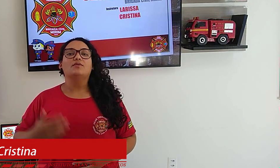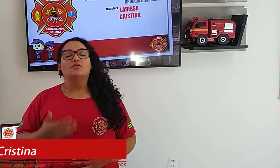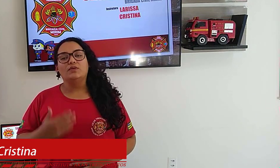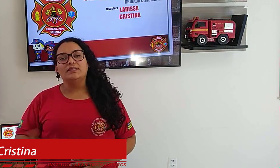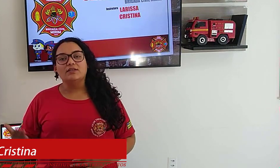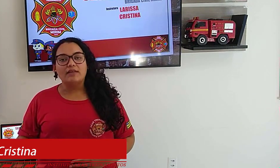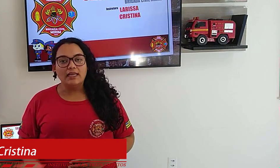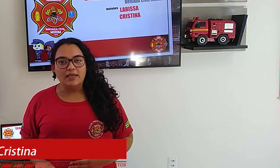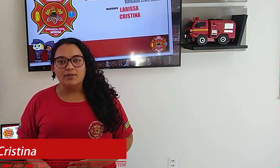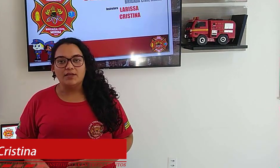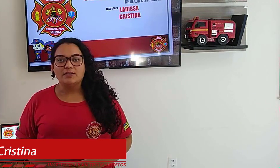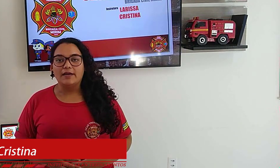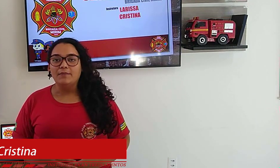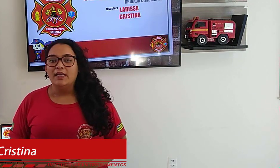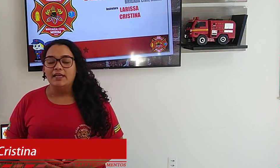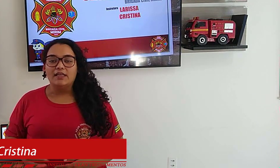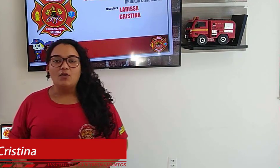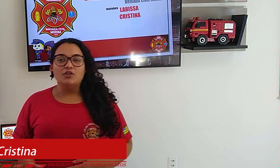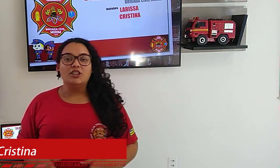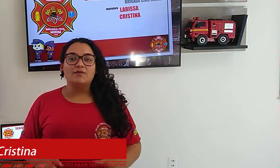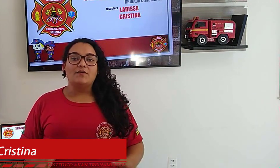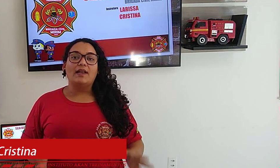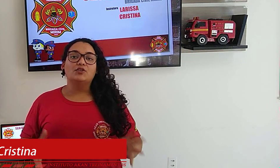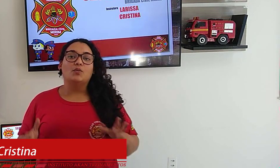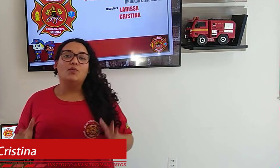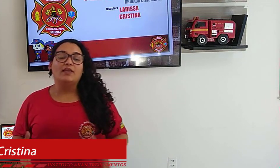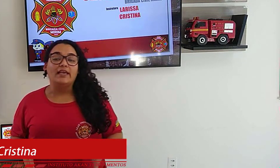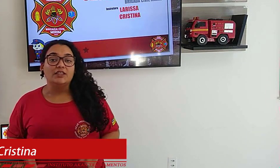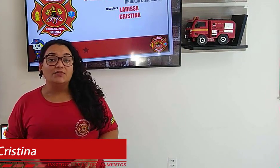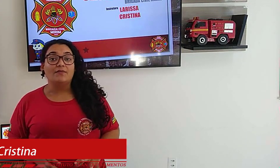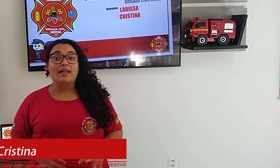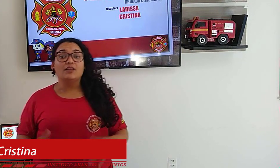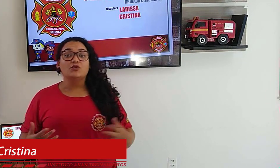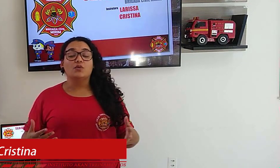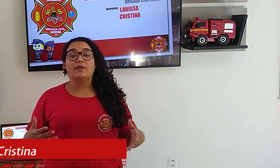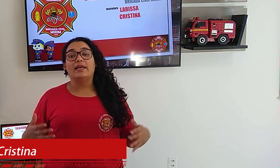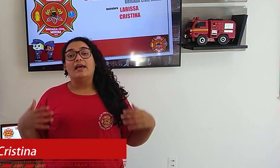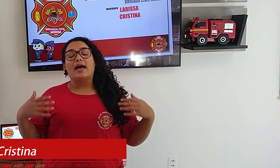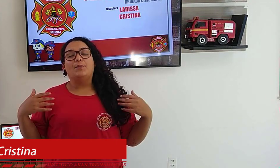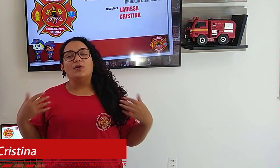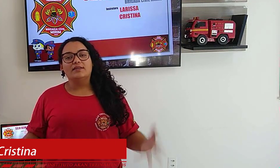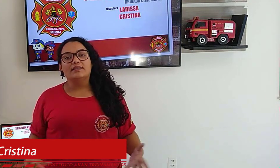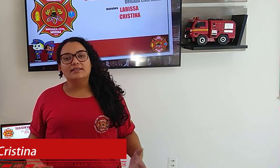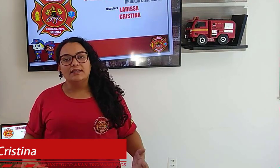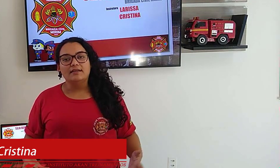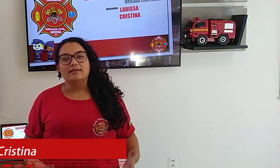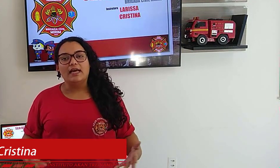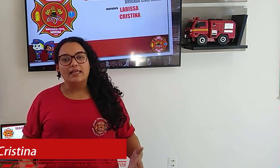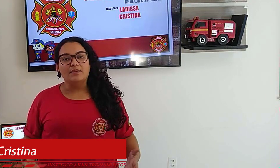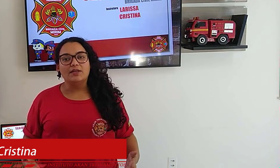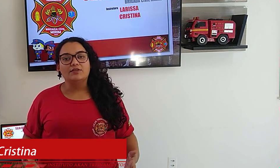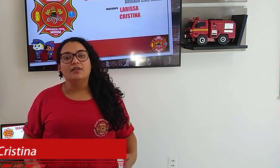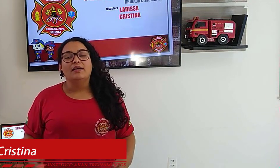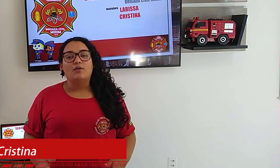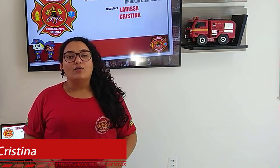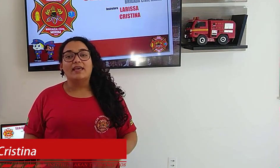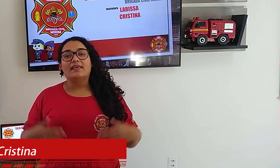no ensino da Libras, tá? Então, hoje a gente vai falar sobre o quê? A gente vai falar sobre a importância da Libras, o que